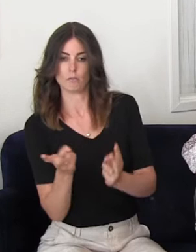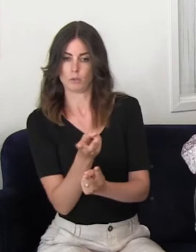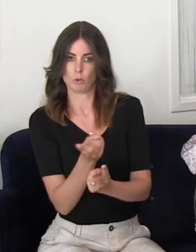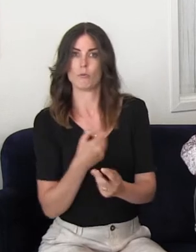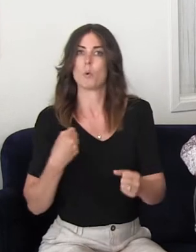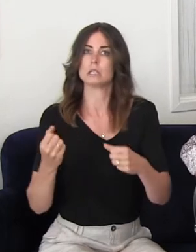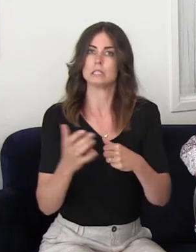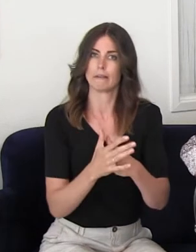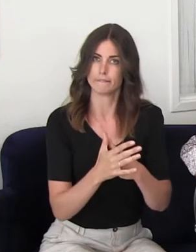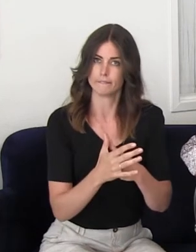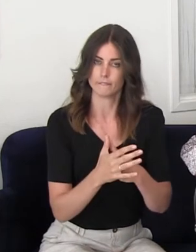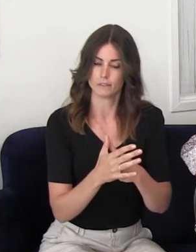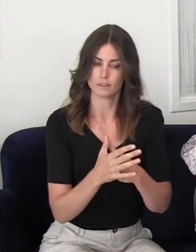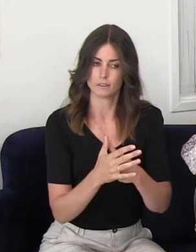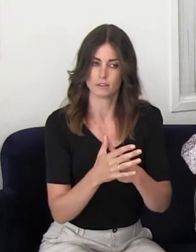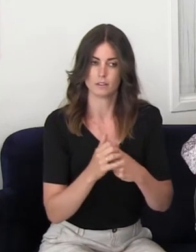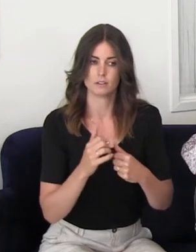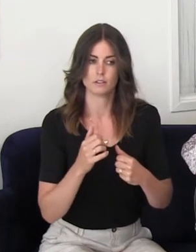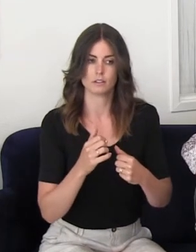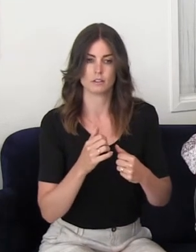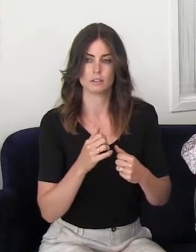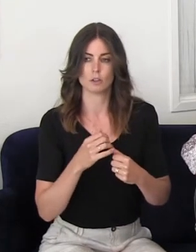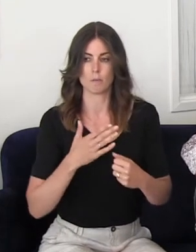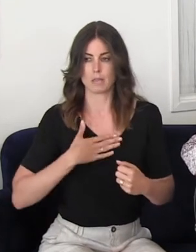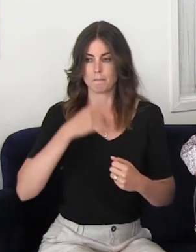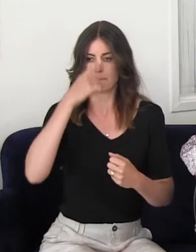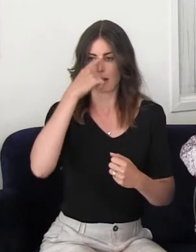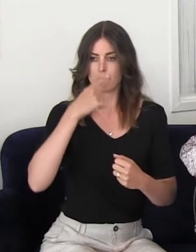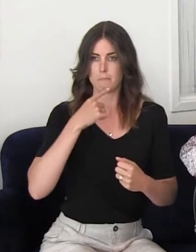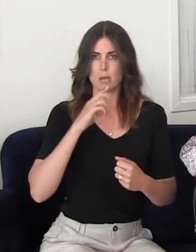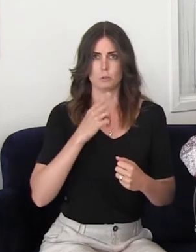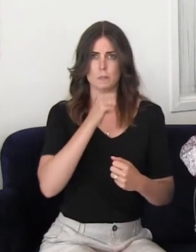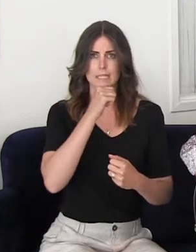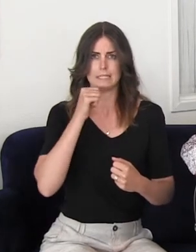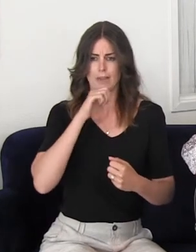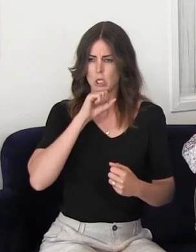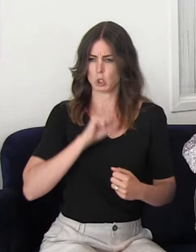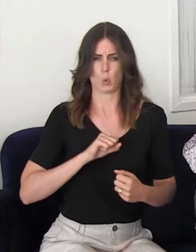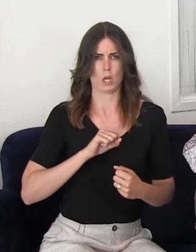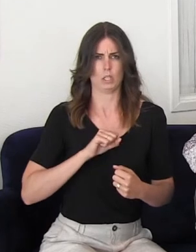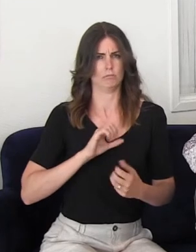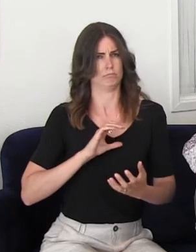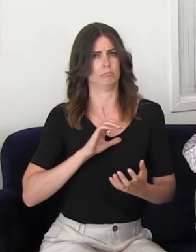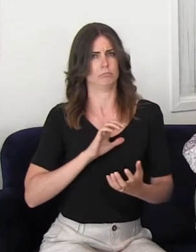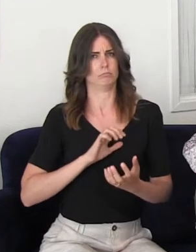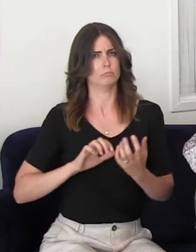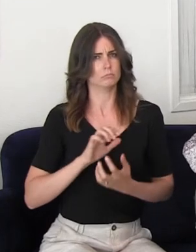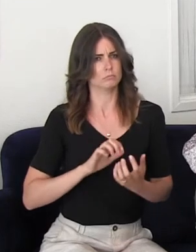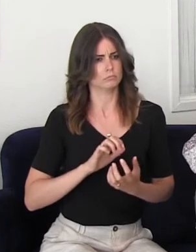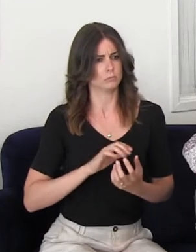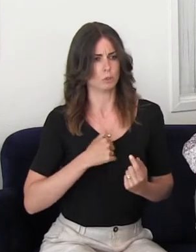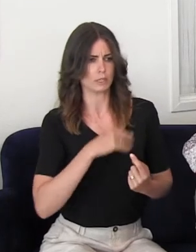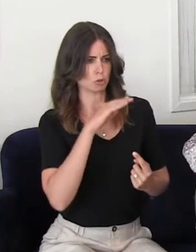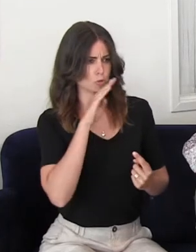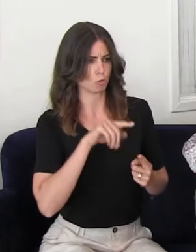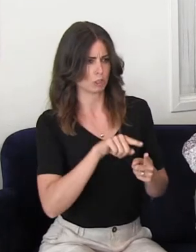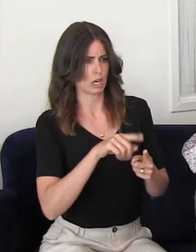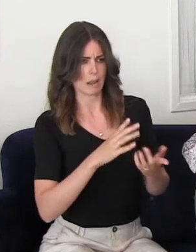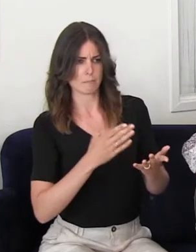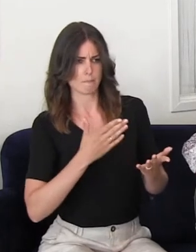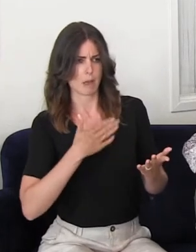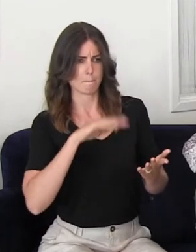gifte sig. Min far blev min svärson, allt blev så konstigt nu. Min dotter blev min